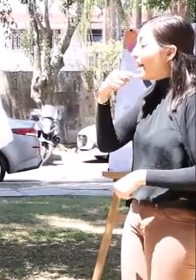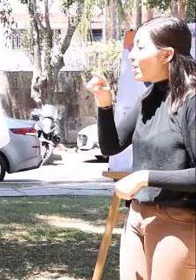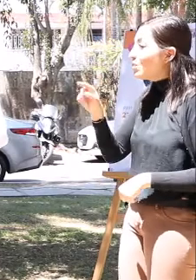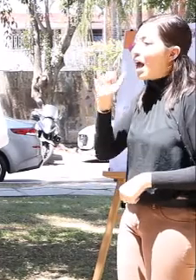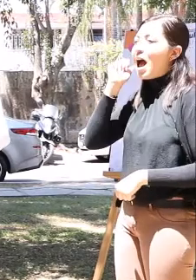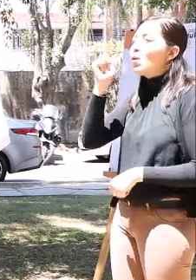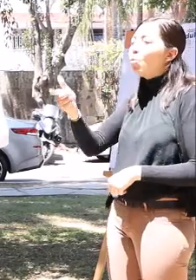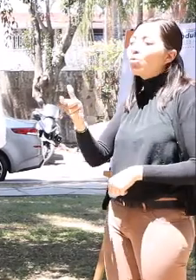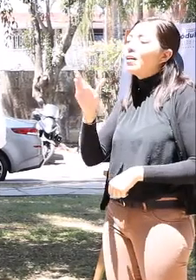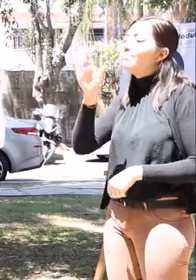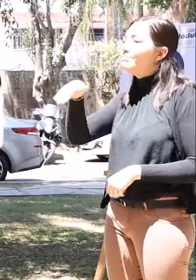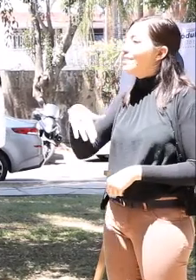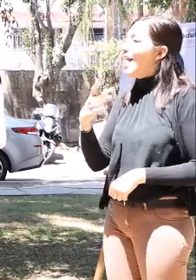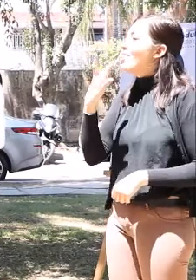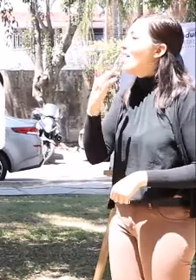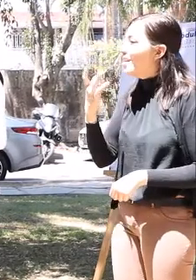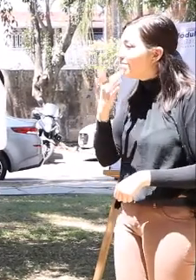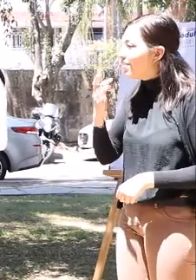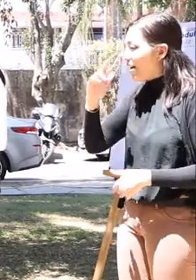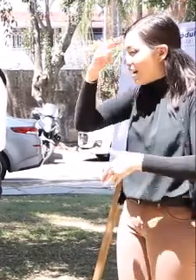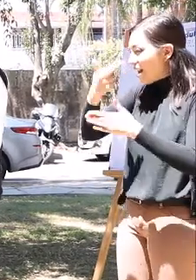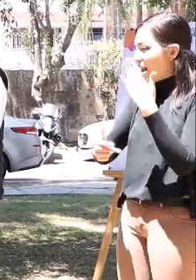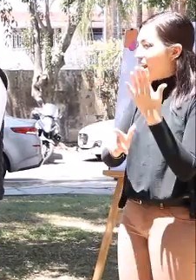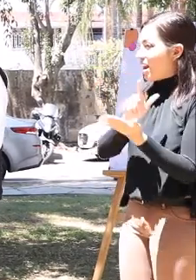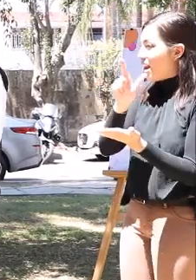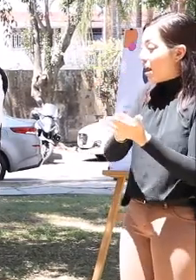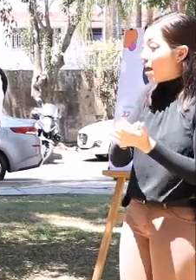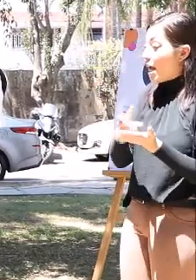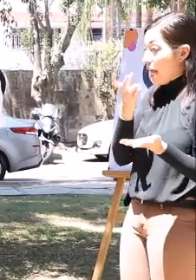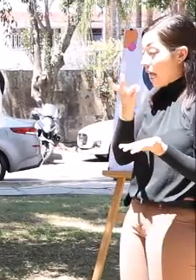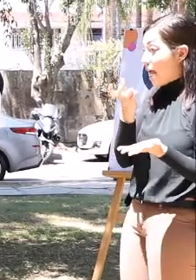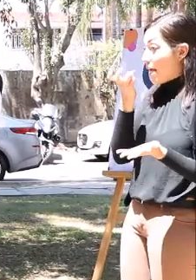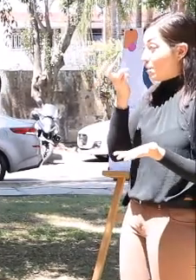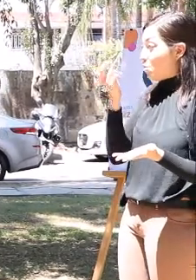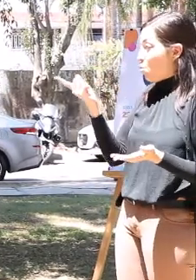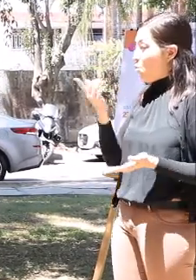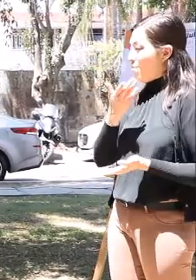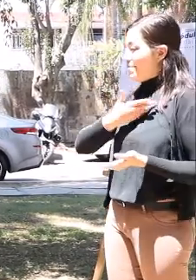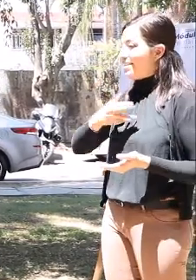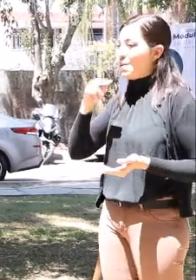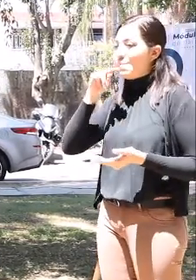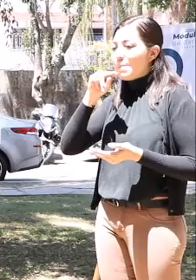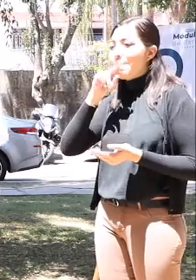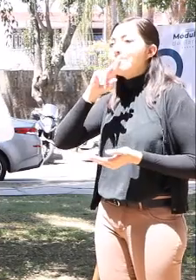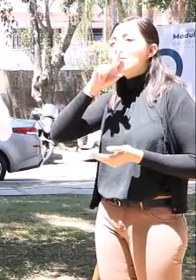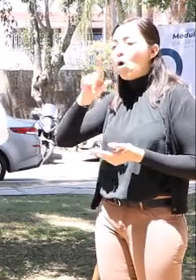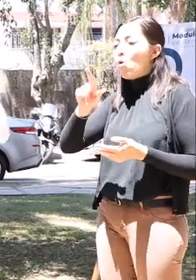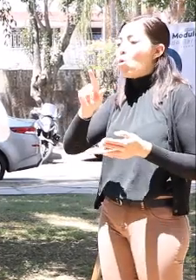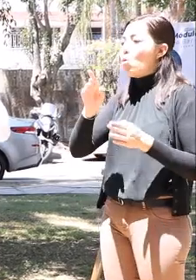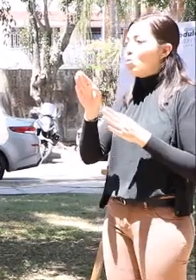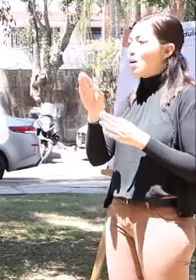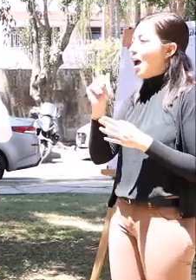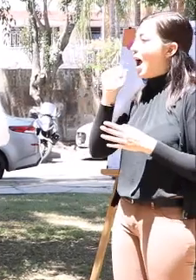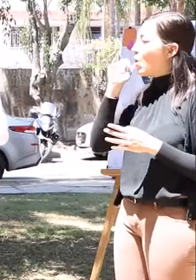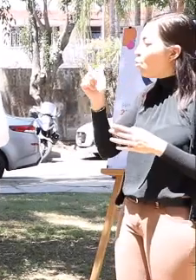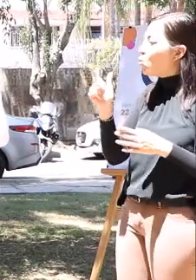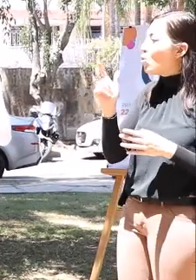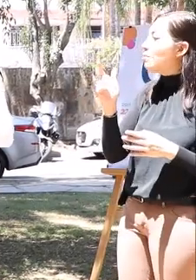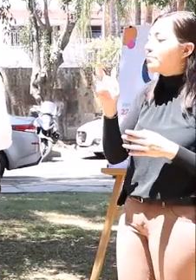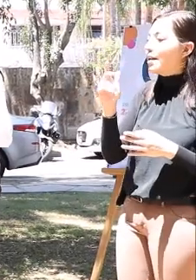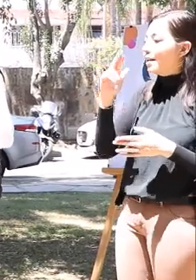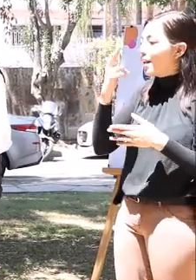algún delito leve. Hoy se busca que, con este convenio que el presidente está buscando en breve que se logre, por lo menos en algunos